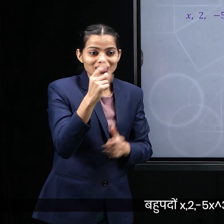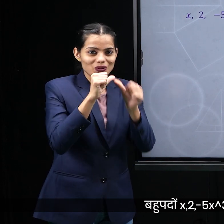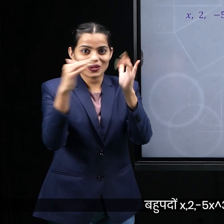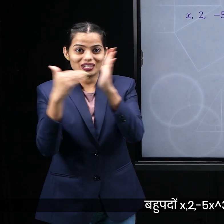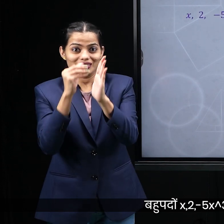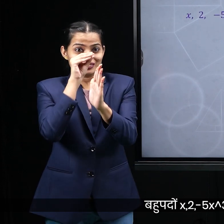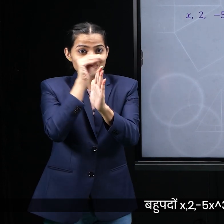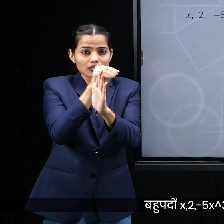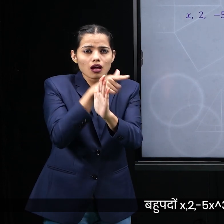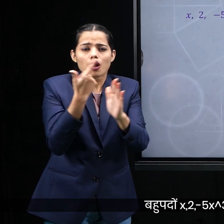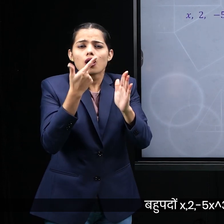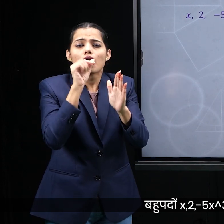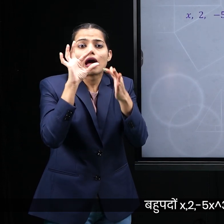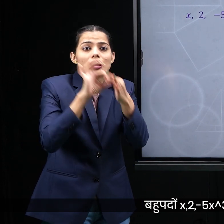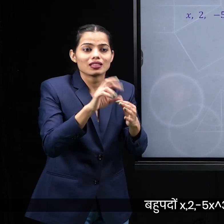बहुपद x, 2,